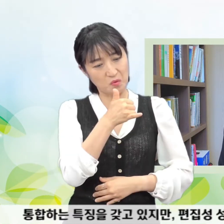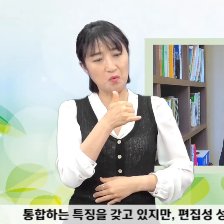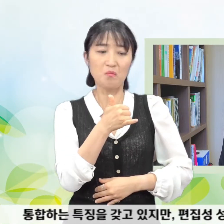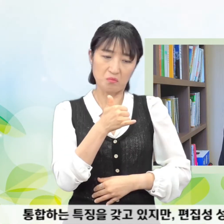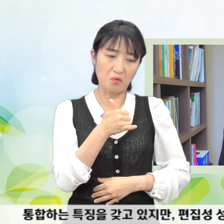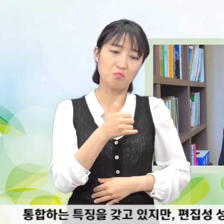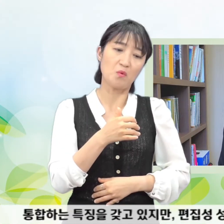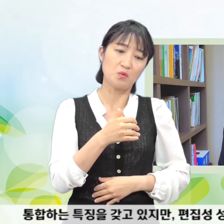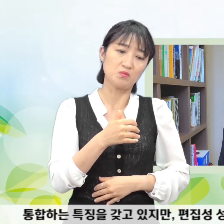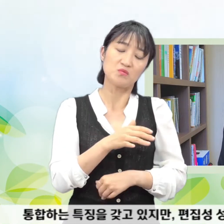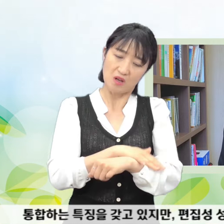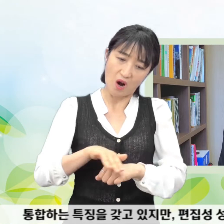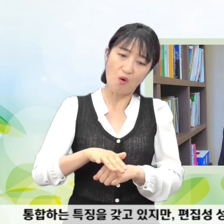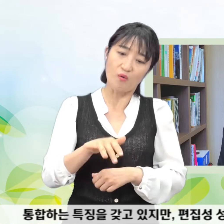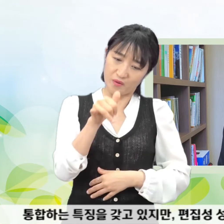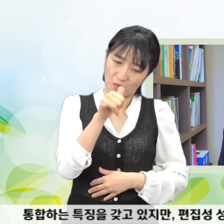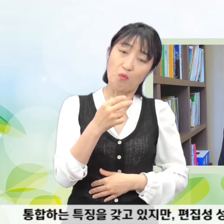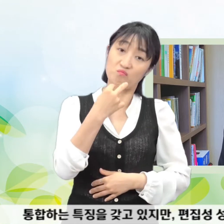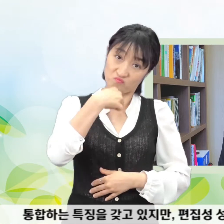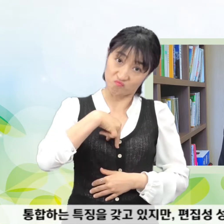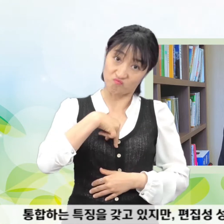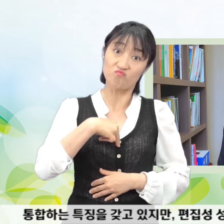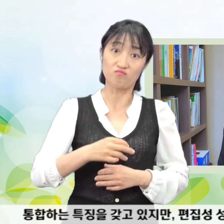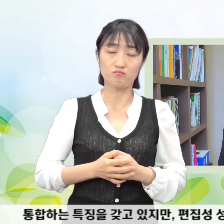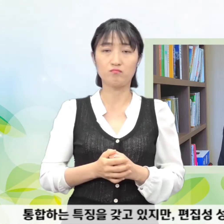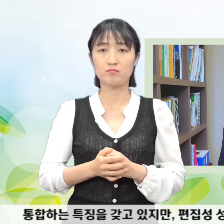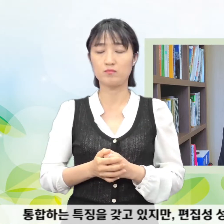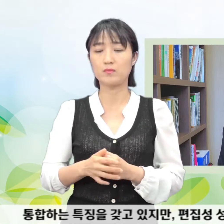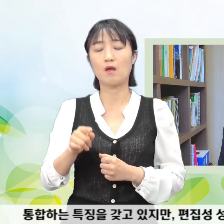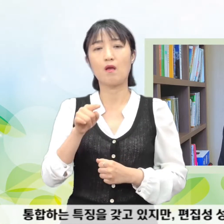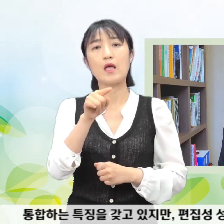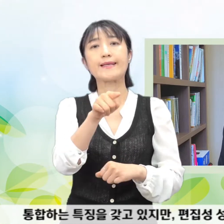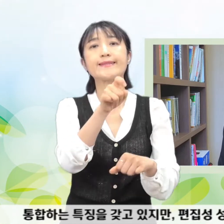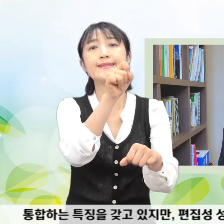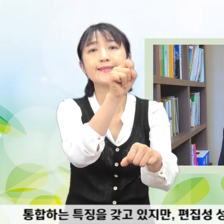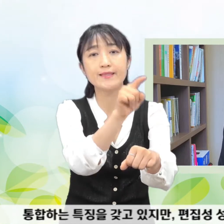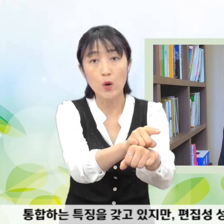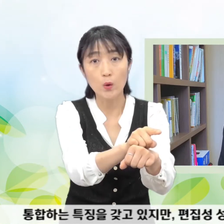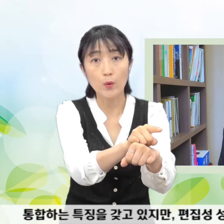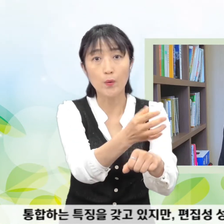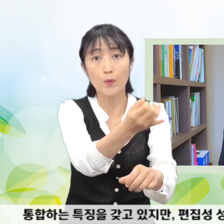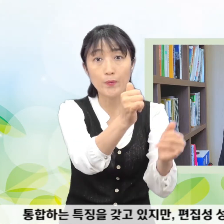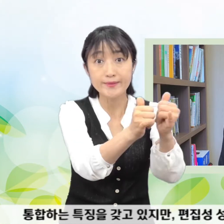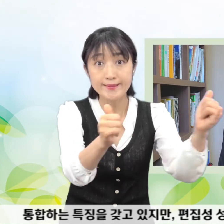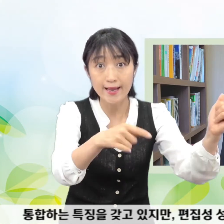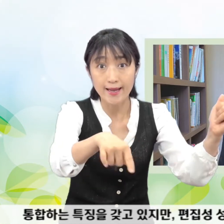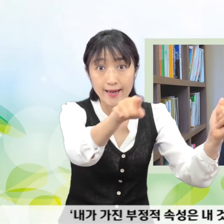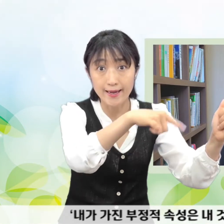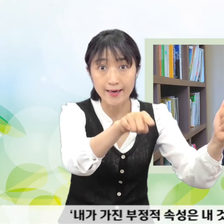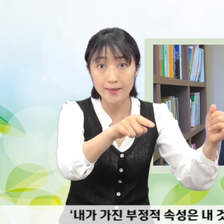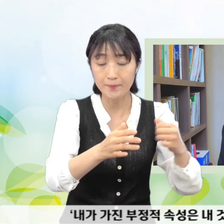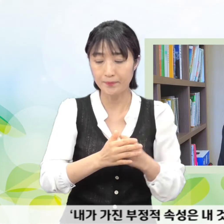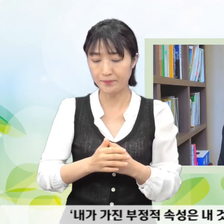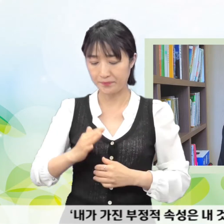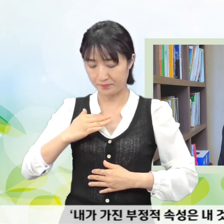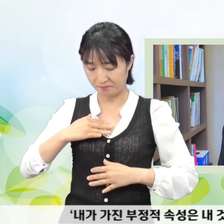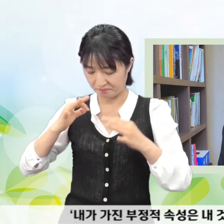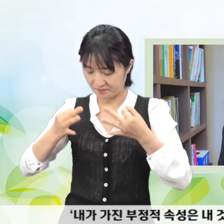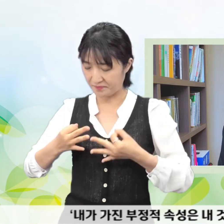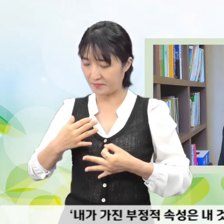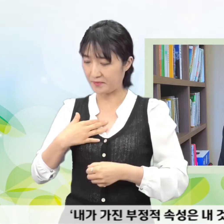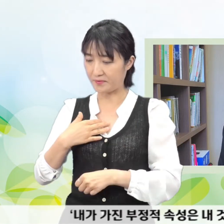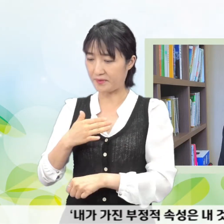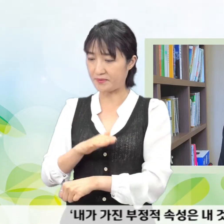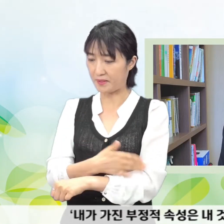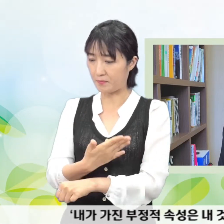통합하여 받아들이는 특성을 가지고 있지만, 이 편집성 성격 구조를 갖고 있는 사람들은 내가 갖고 있는